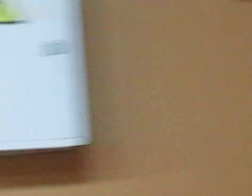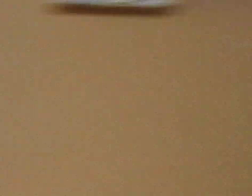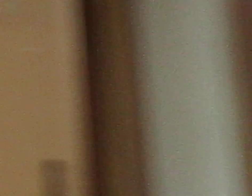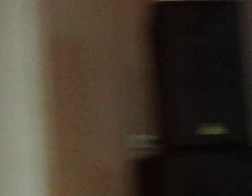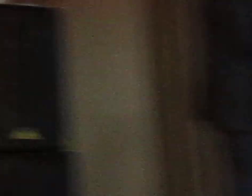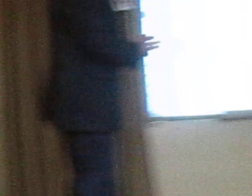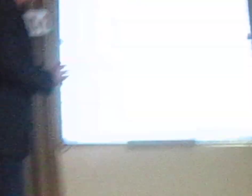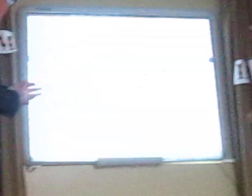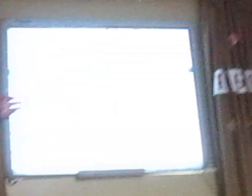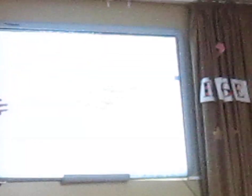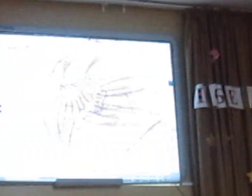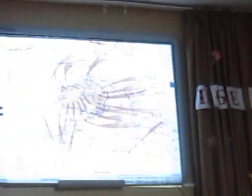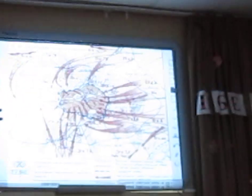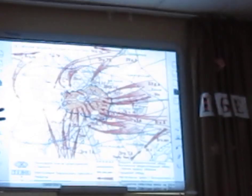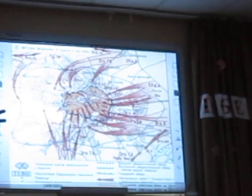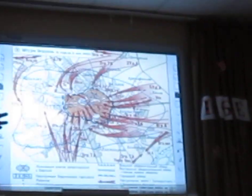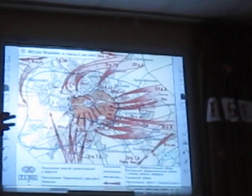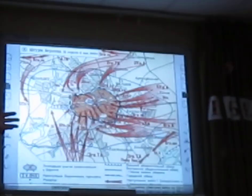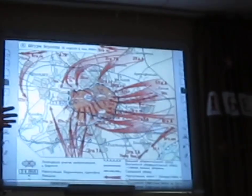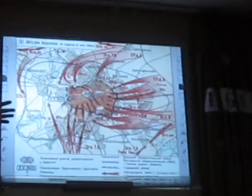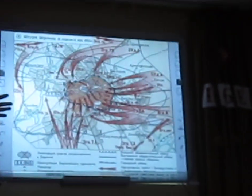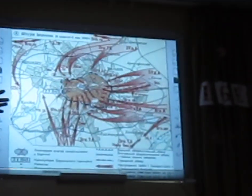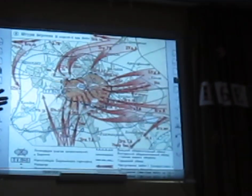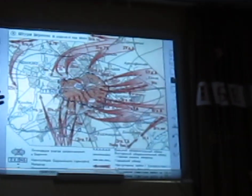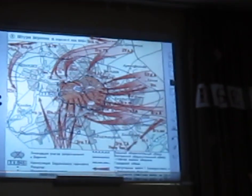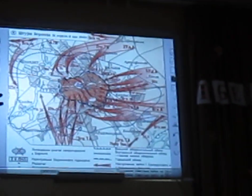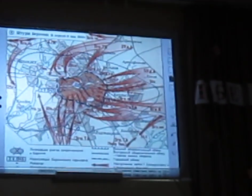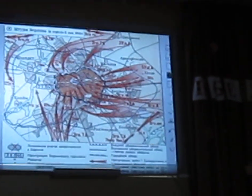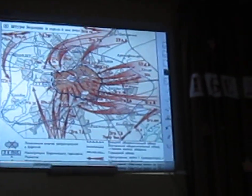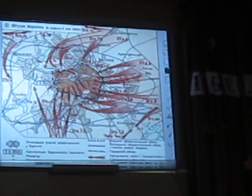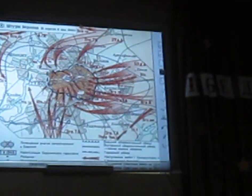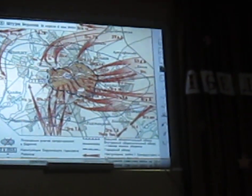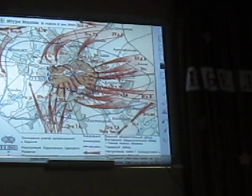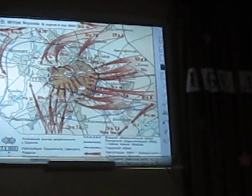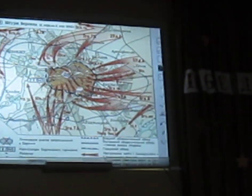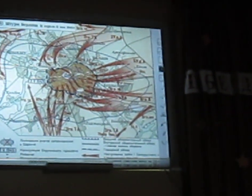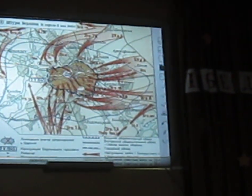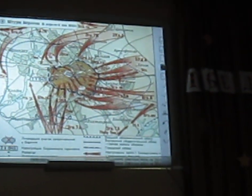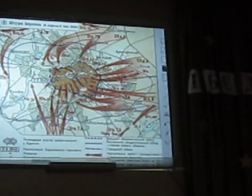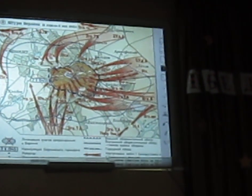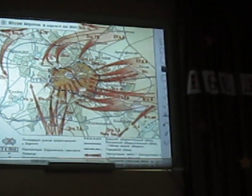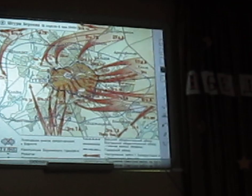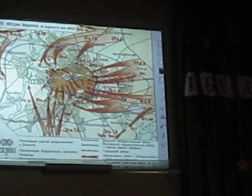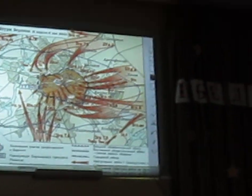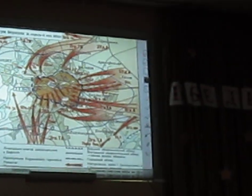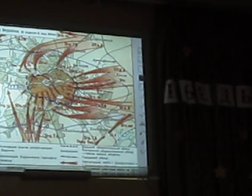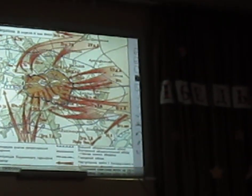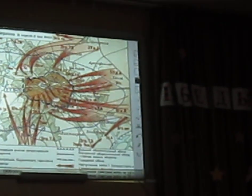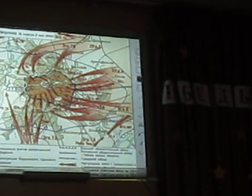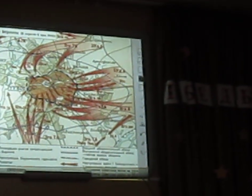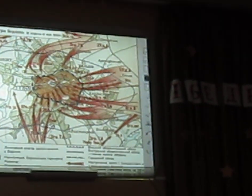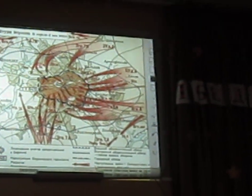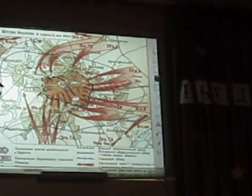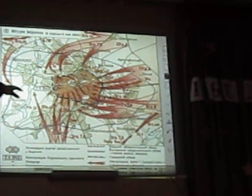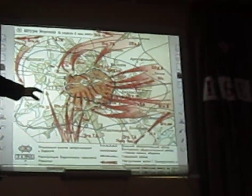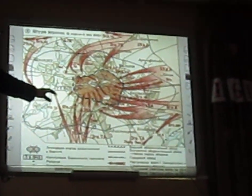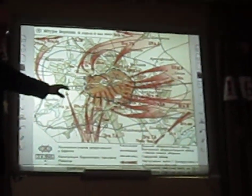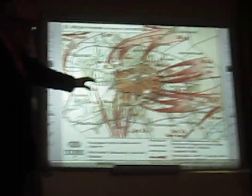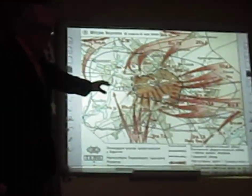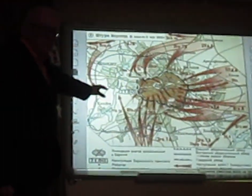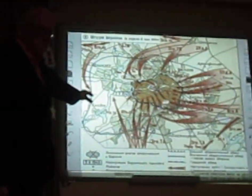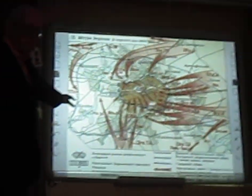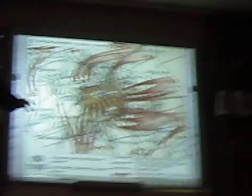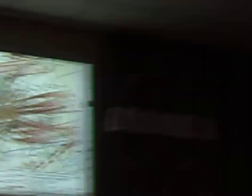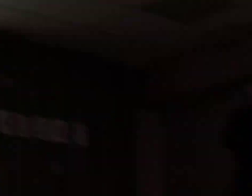части, вот на изолированные, так сказать, участки. И, в общем, потом наши встретились с американцами